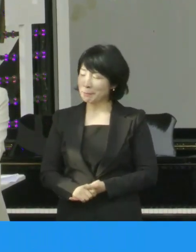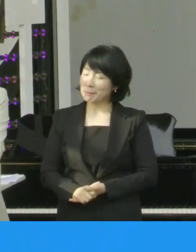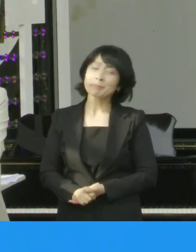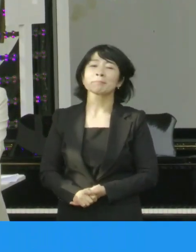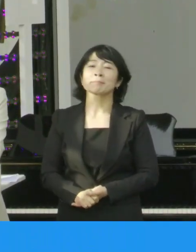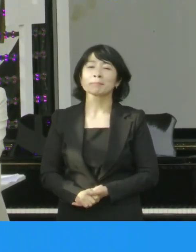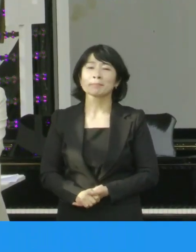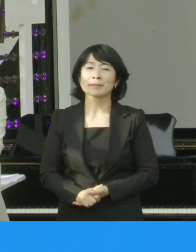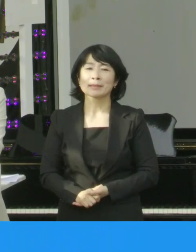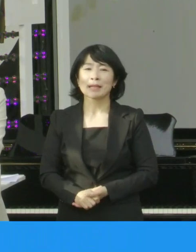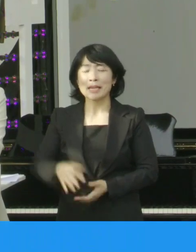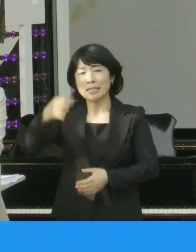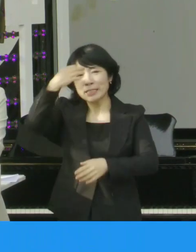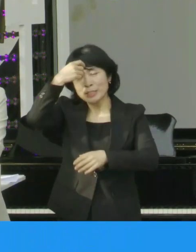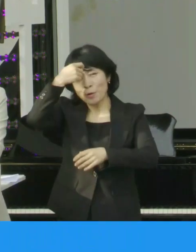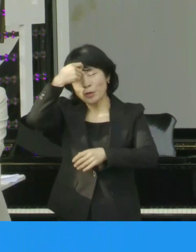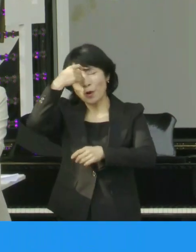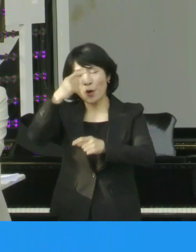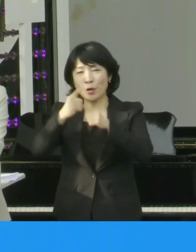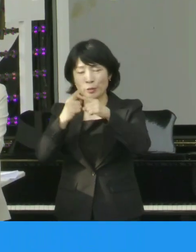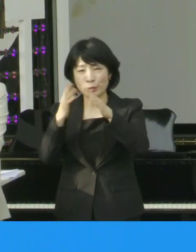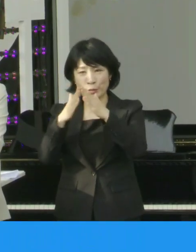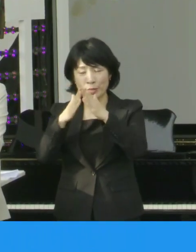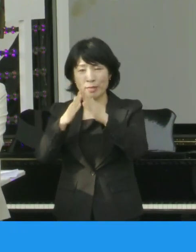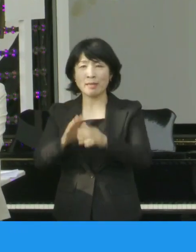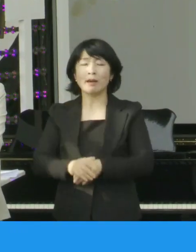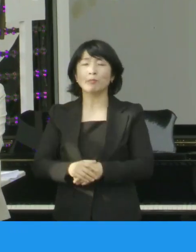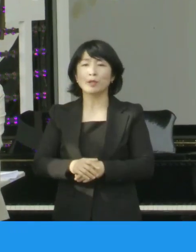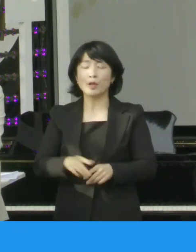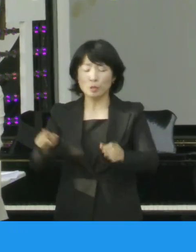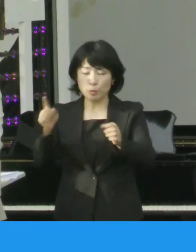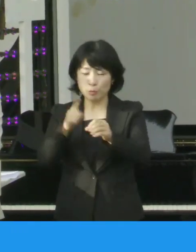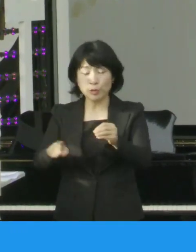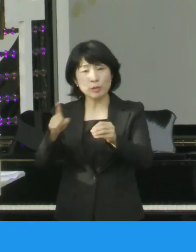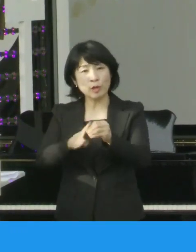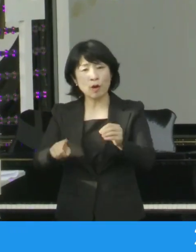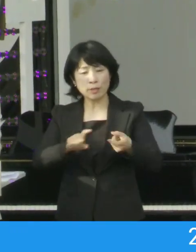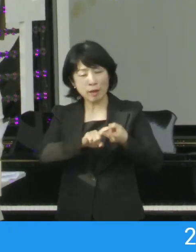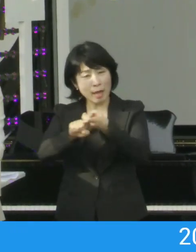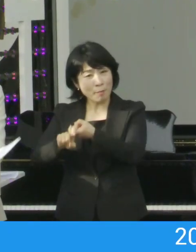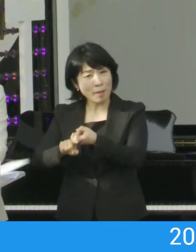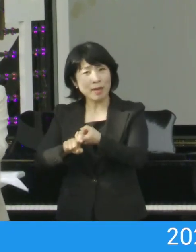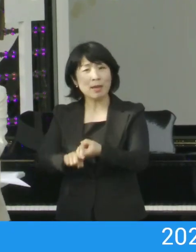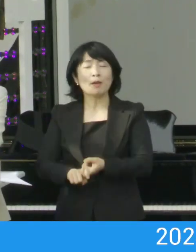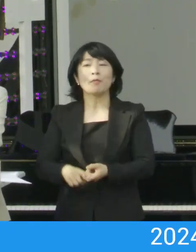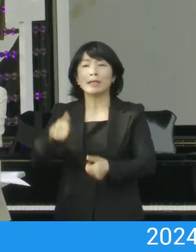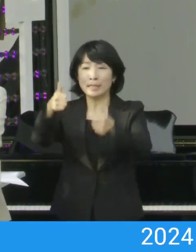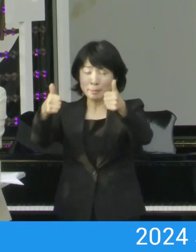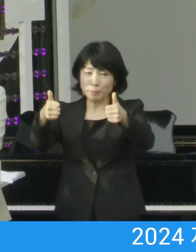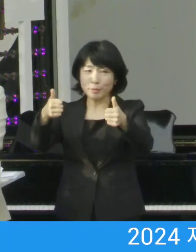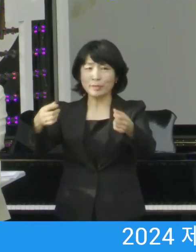네, 기독교 연합회장 이인수님, 불교 연합회장 인성수님 참석해 주셨습니다.